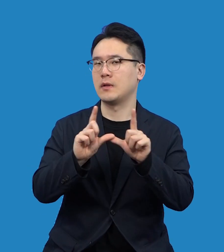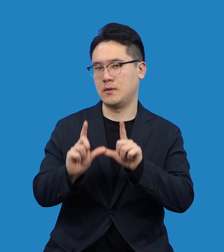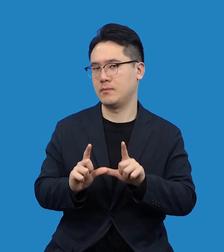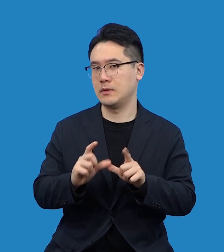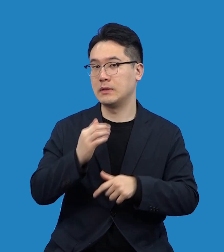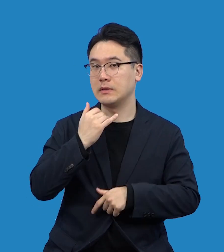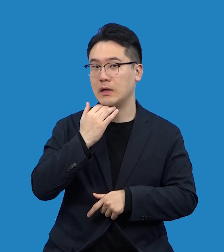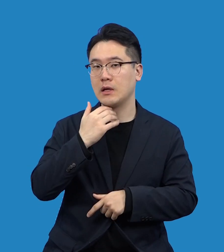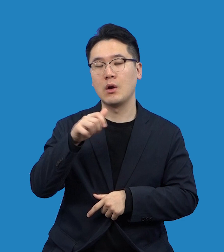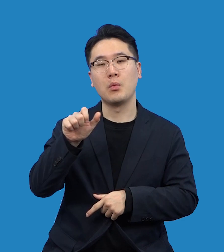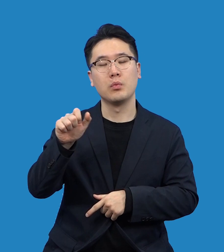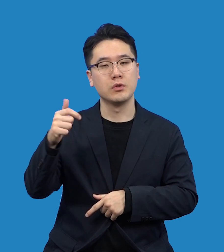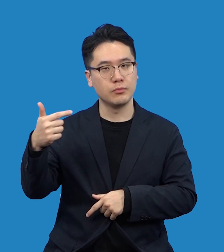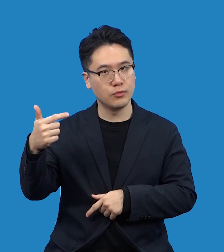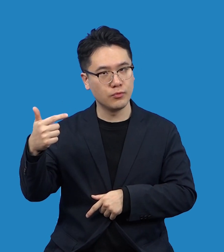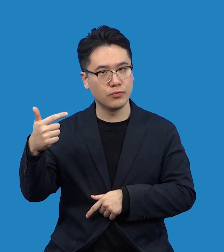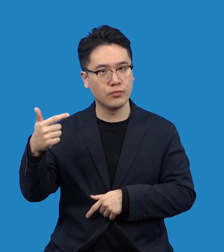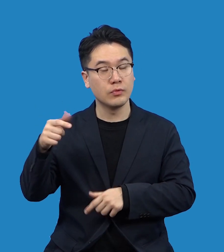56세로 세상을 떠났는데